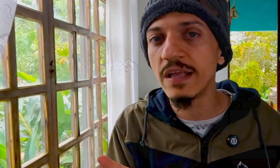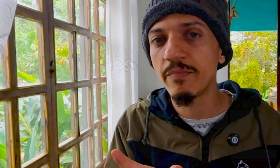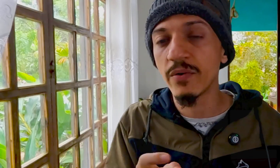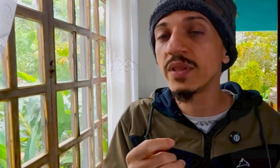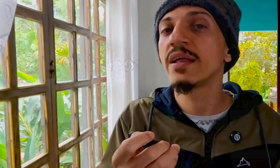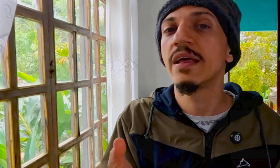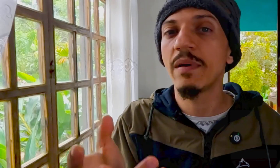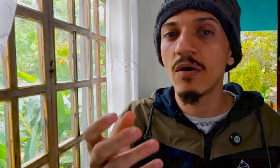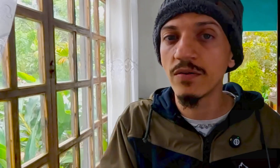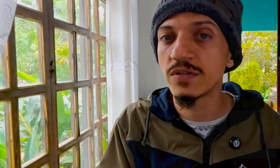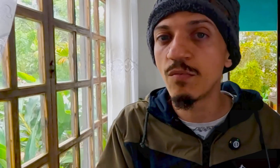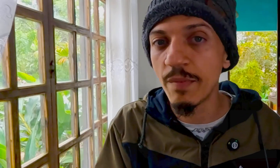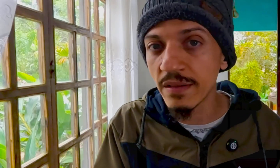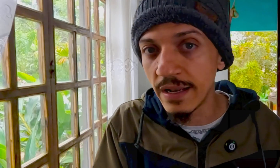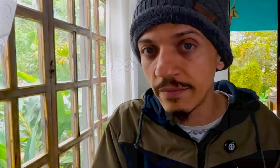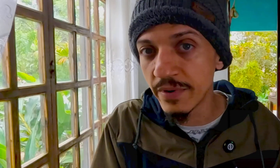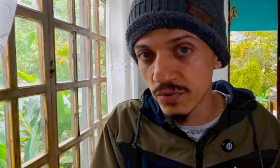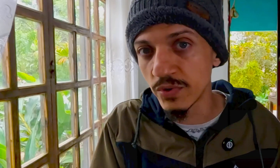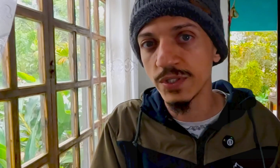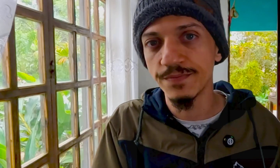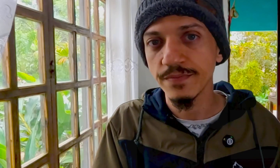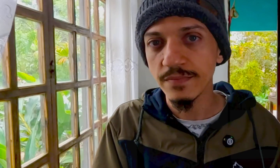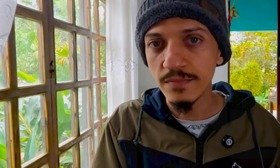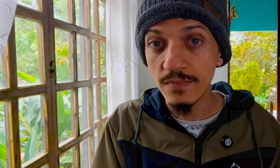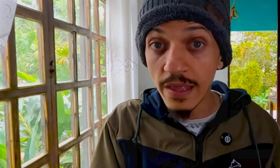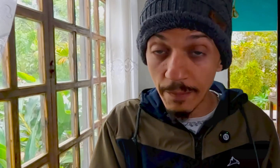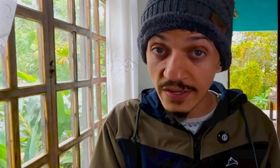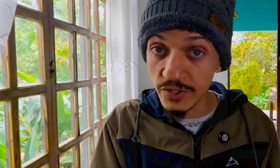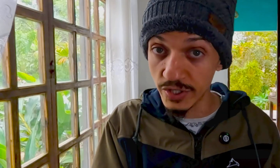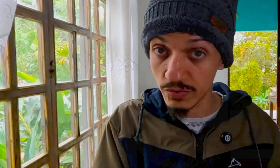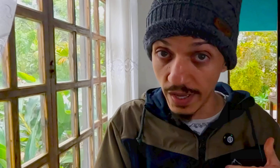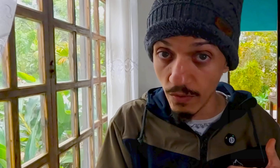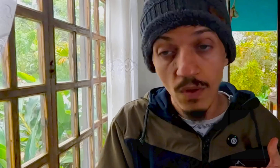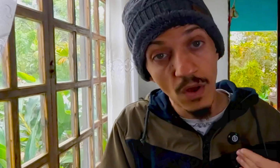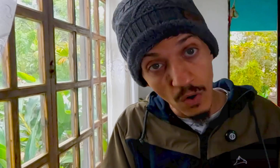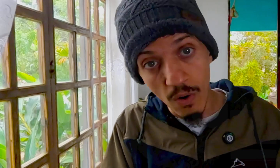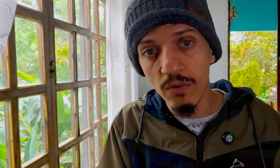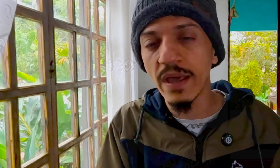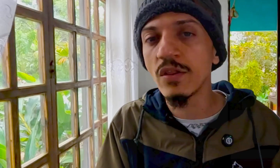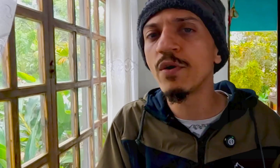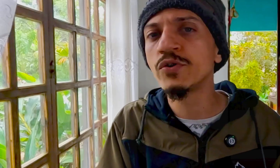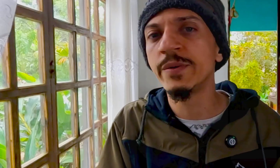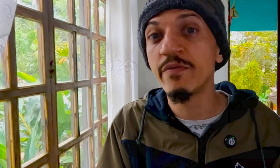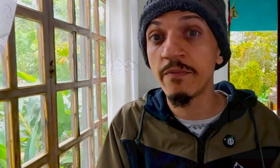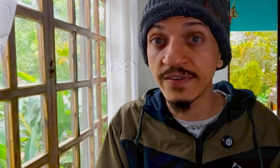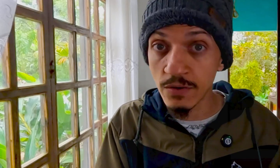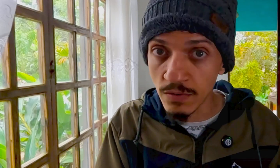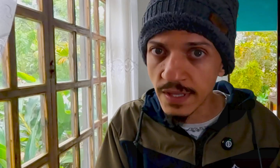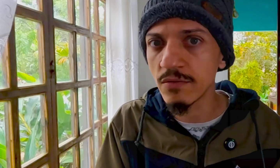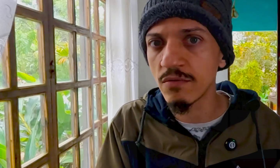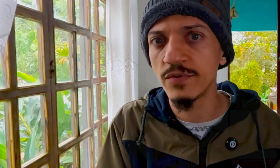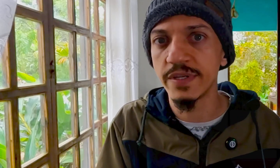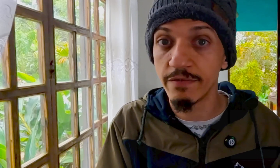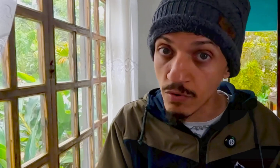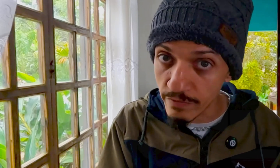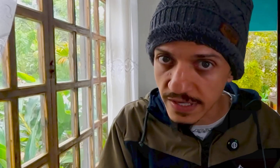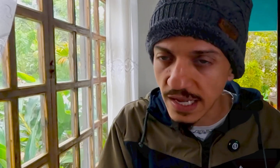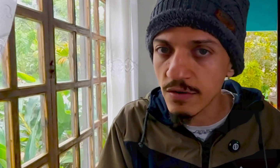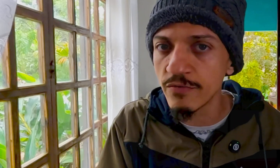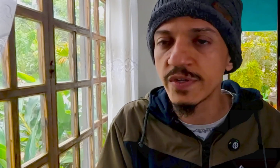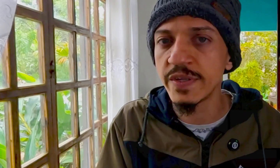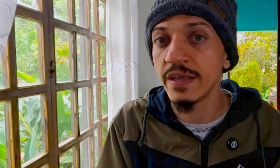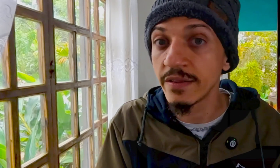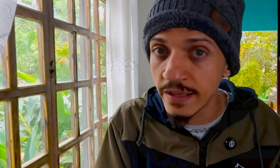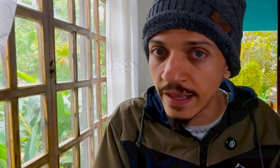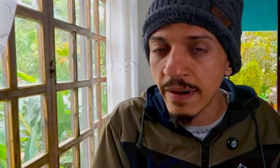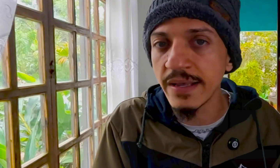simples ali para eu entender melhor do seu momento na Libras hoje. E a partir disso, eu ou alguém do meu time vamos fazer contato com você, vamos conversar